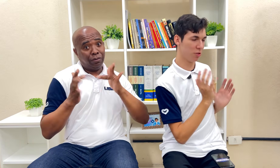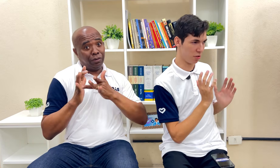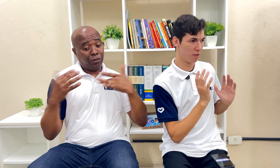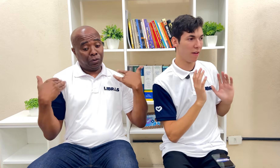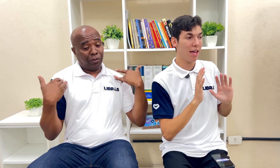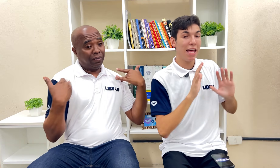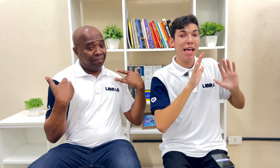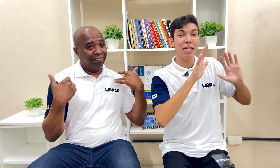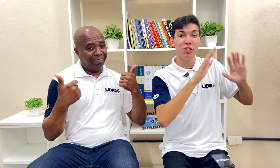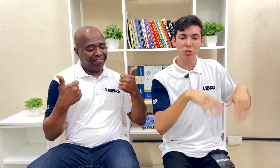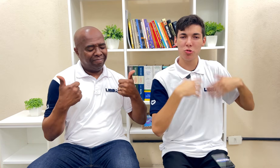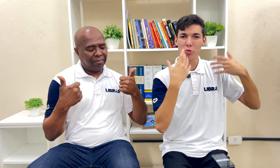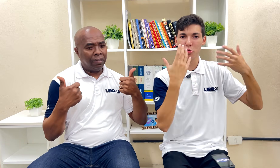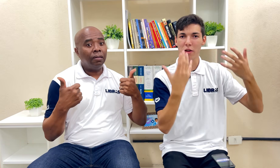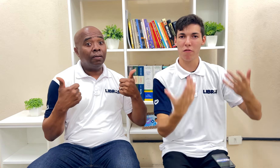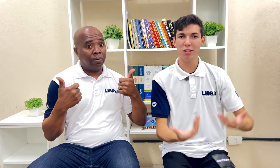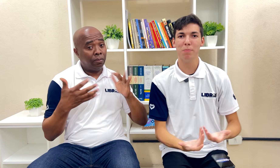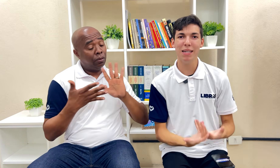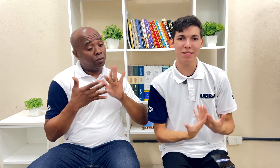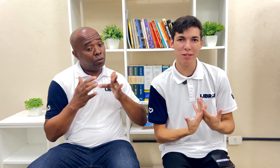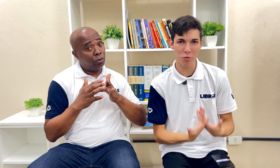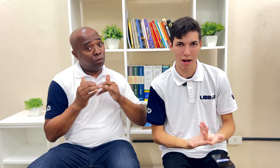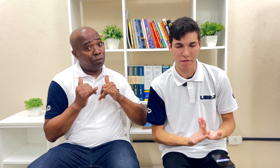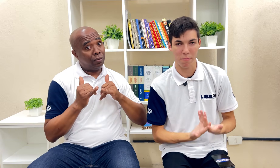Jesus. Jesus com sua voz mansa e suave.